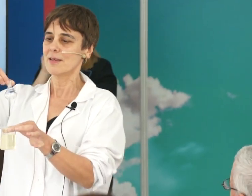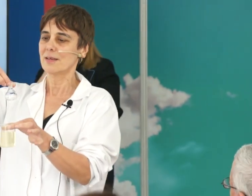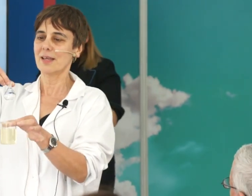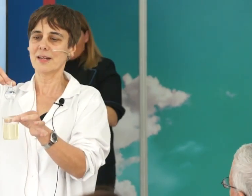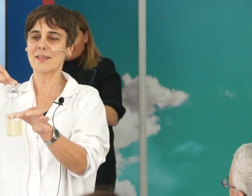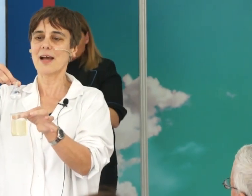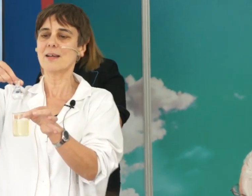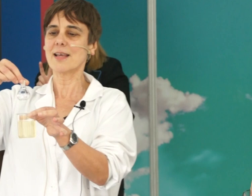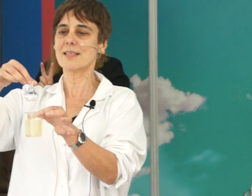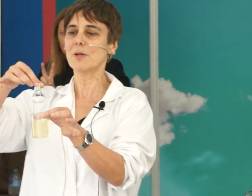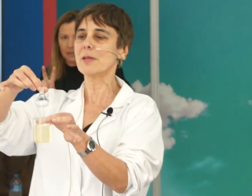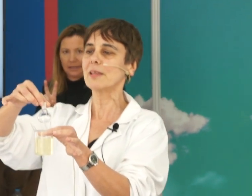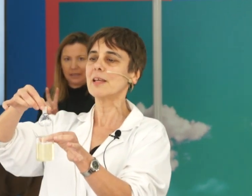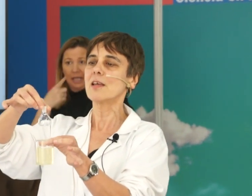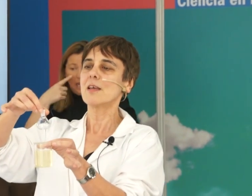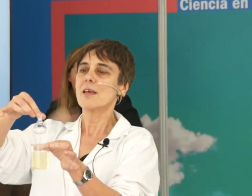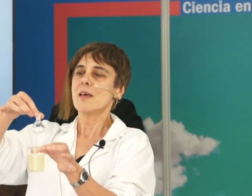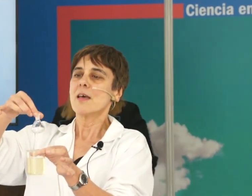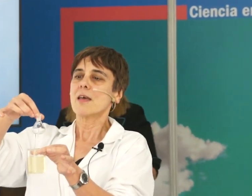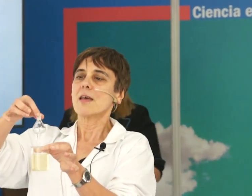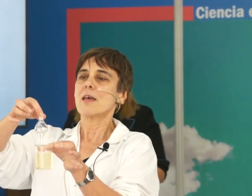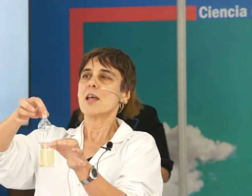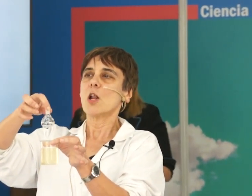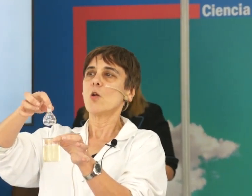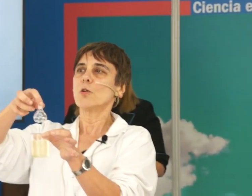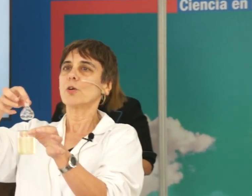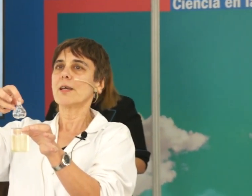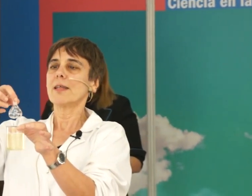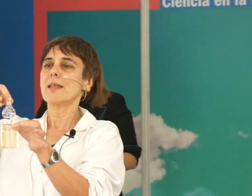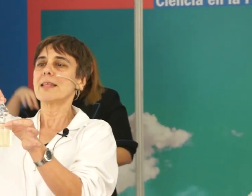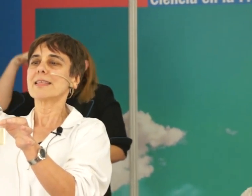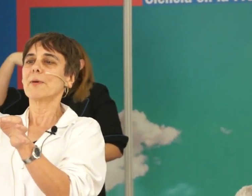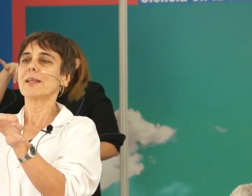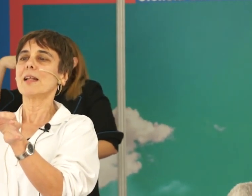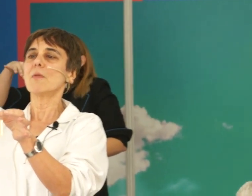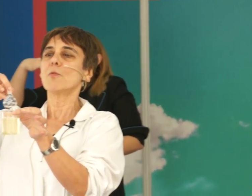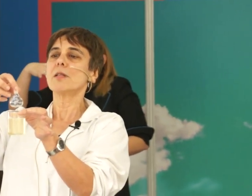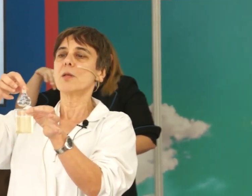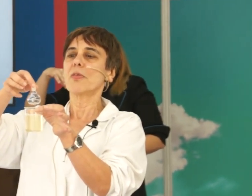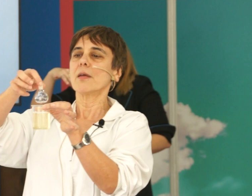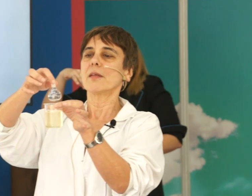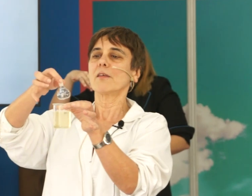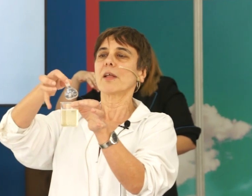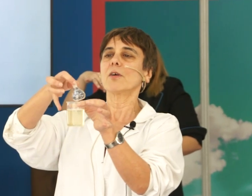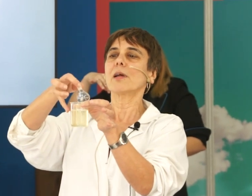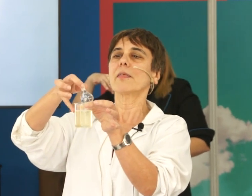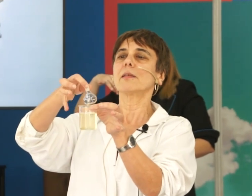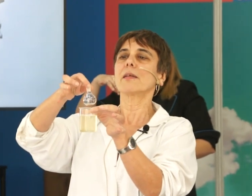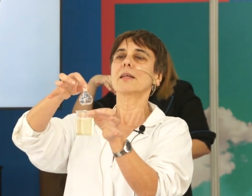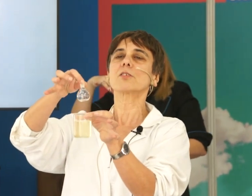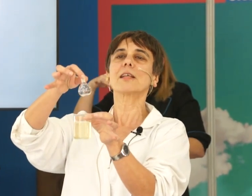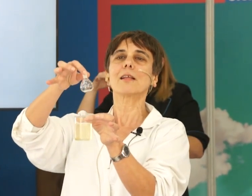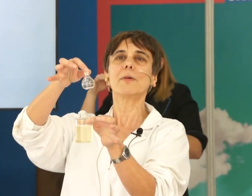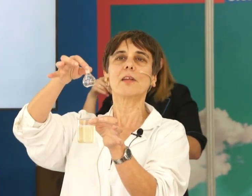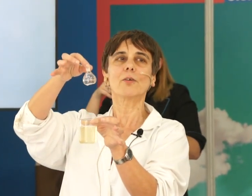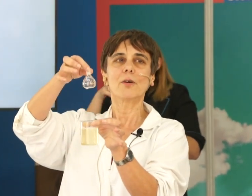veáis que en realidad es simplemente lo único que desaparece, que tiene el mismo índice de refracción que el aceite